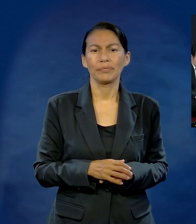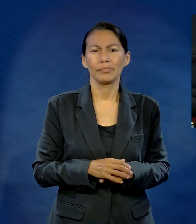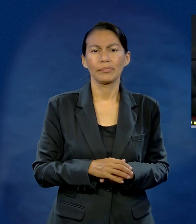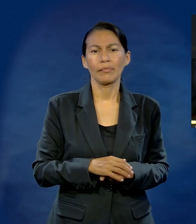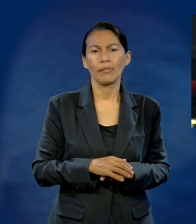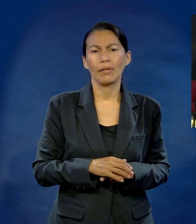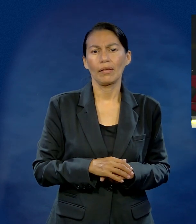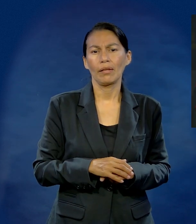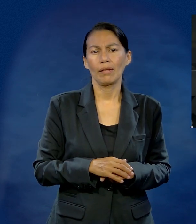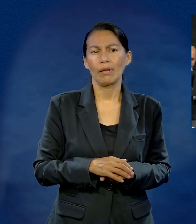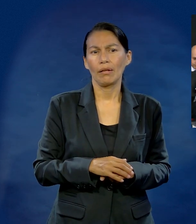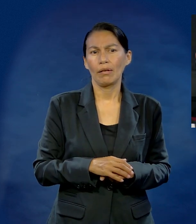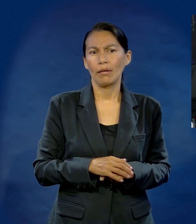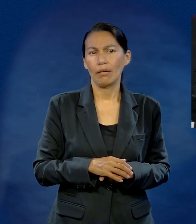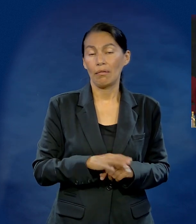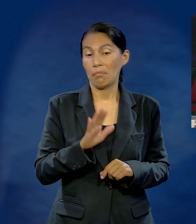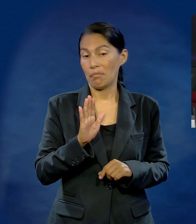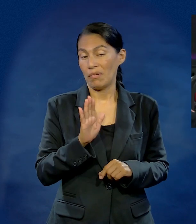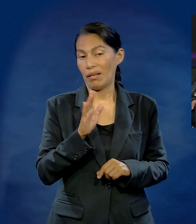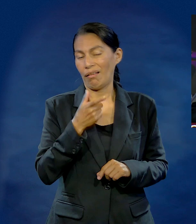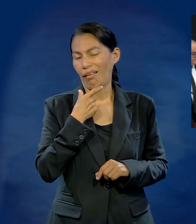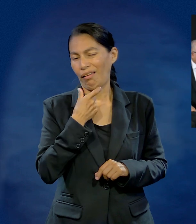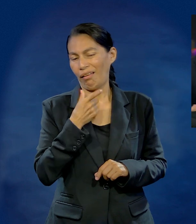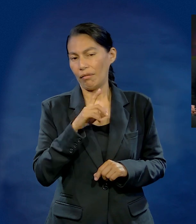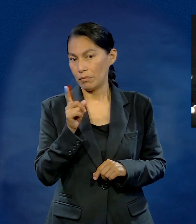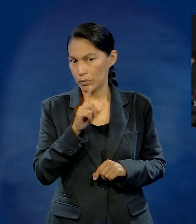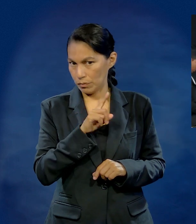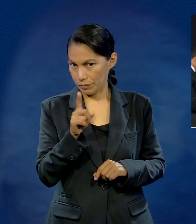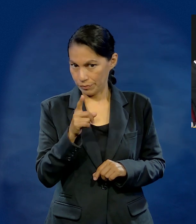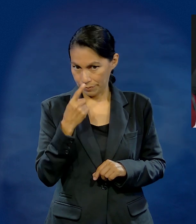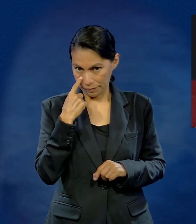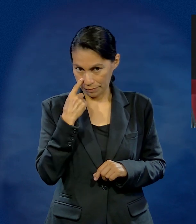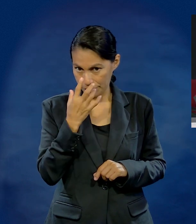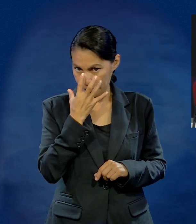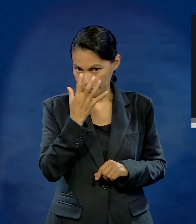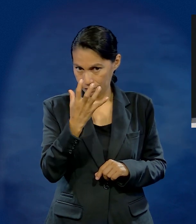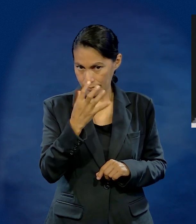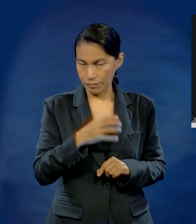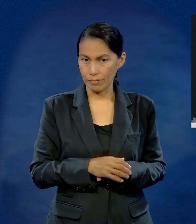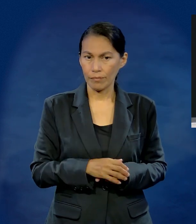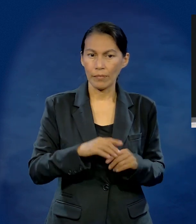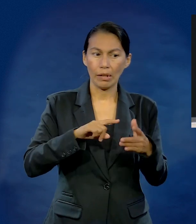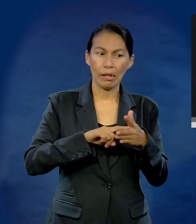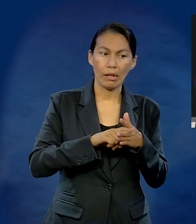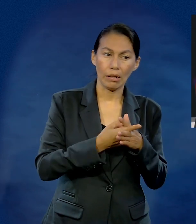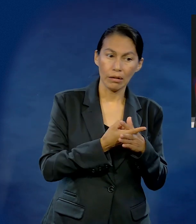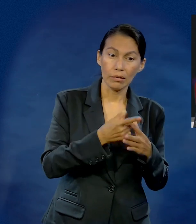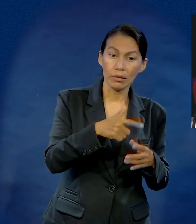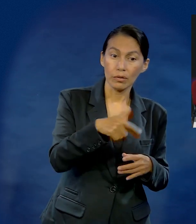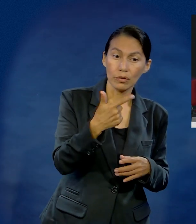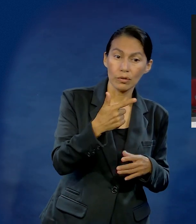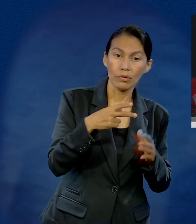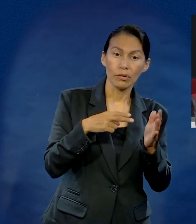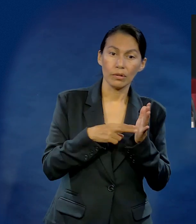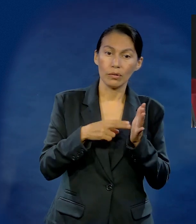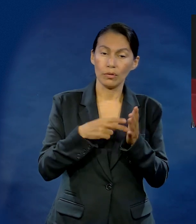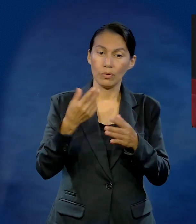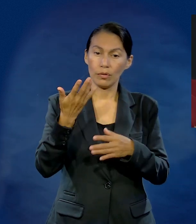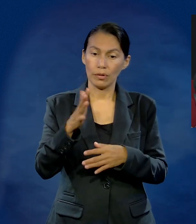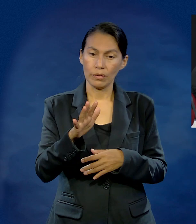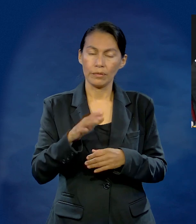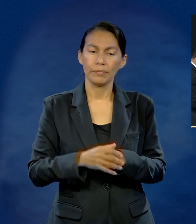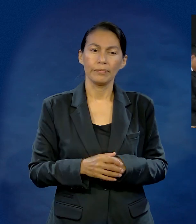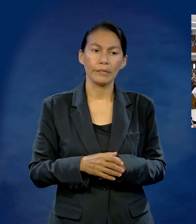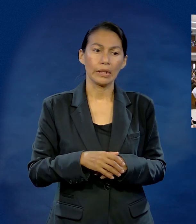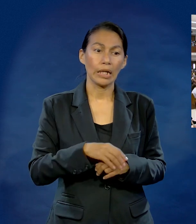Contexto rapidísimo. Ahora vemos a Abraham, el padre de la fe. Él está en un viaje buscando